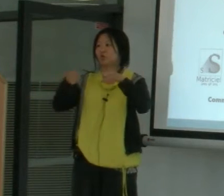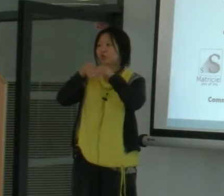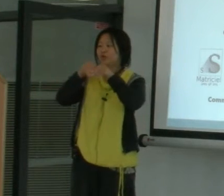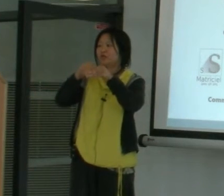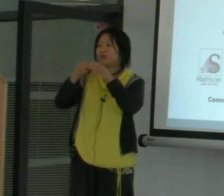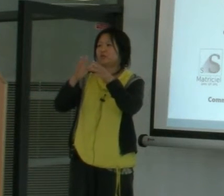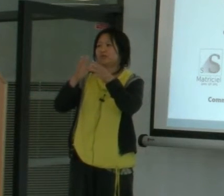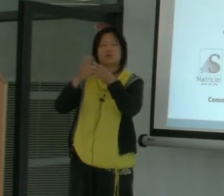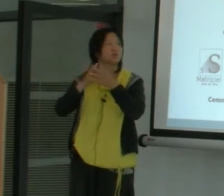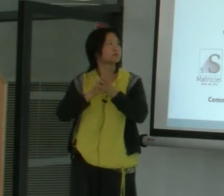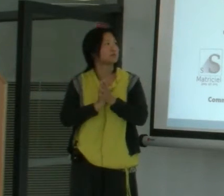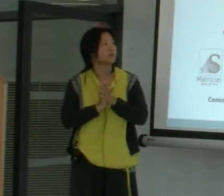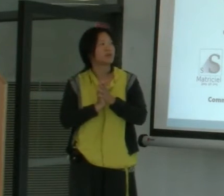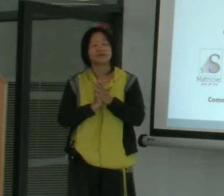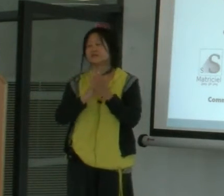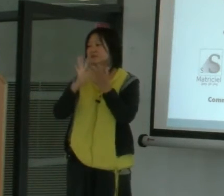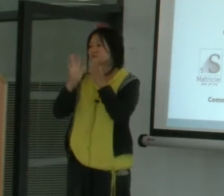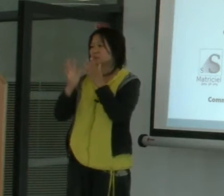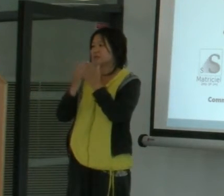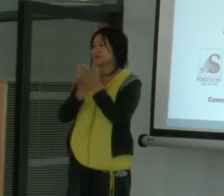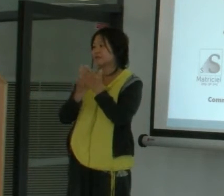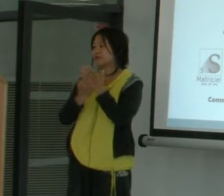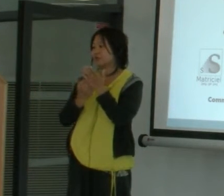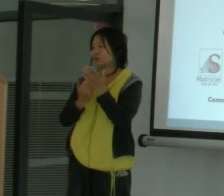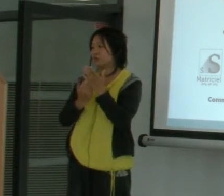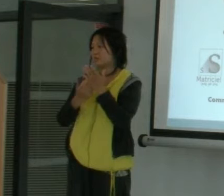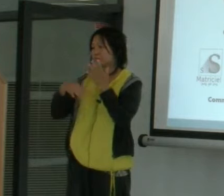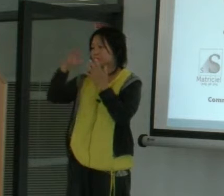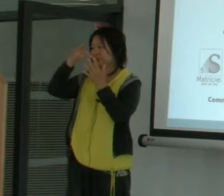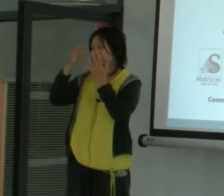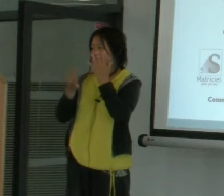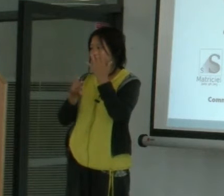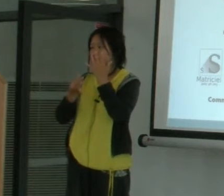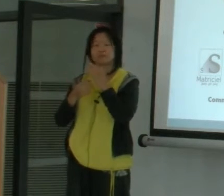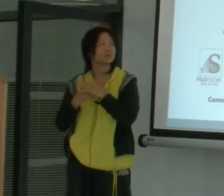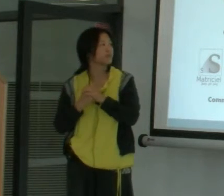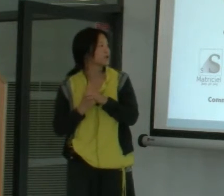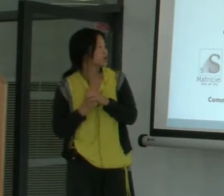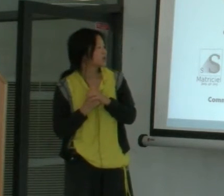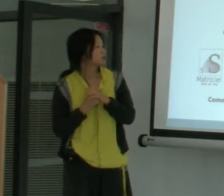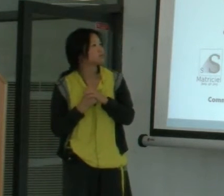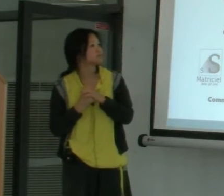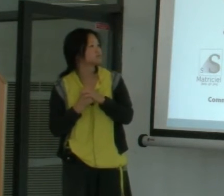qui va regrouper en fait des signes en dessin vectoriel.